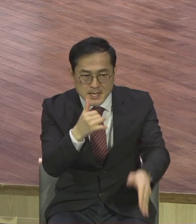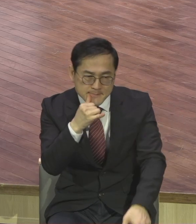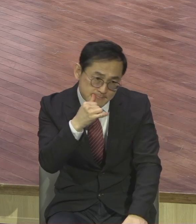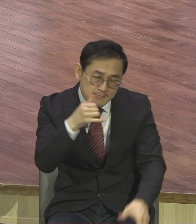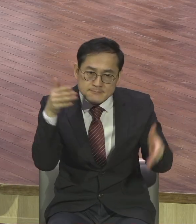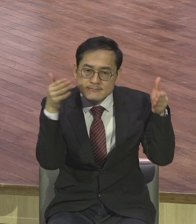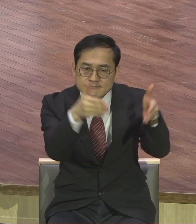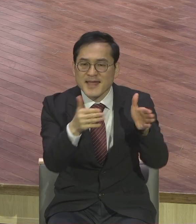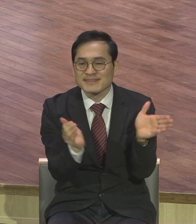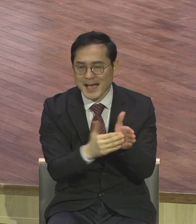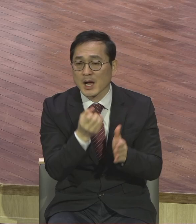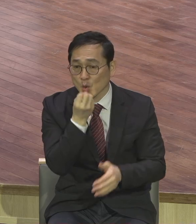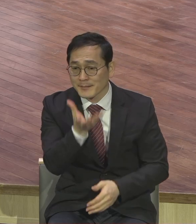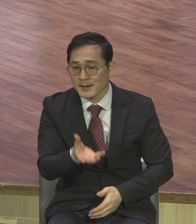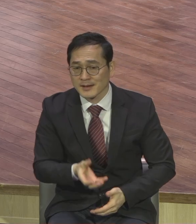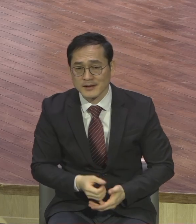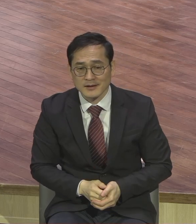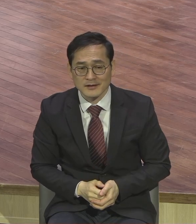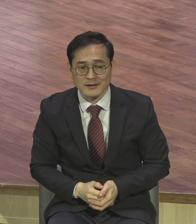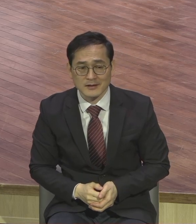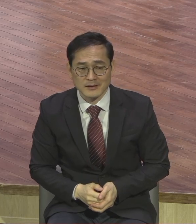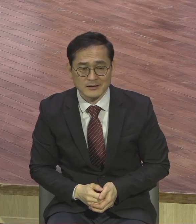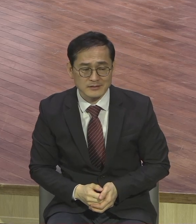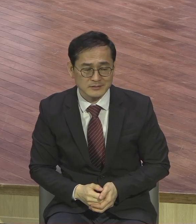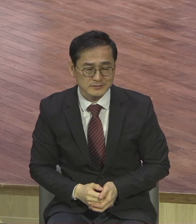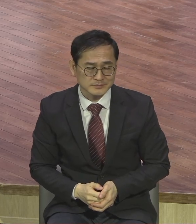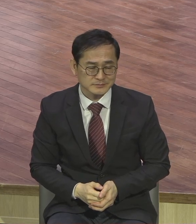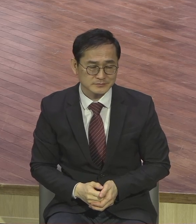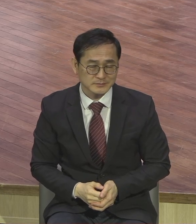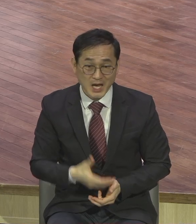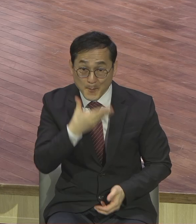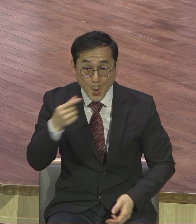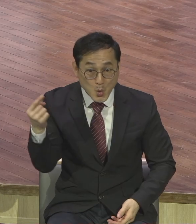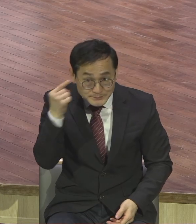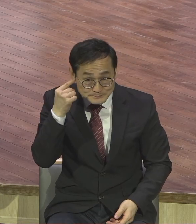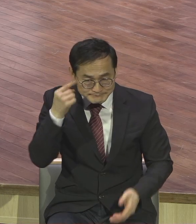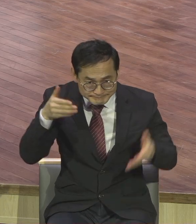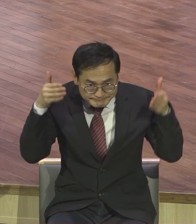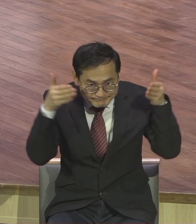미쳤다. 그렇게 고백합니다. 한마디로 나는 복음에 완전